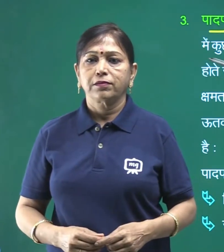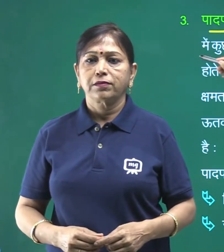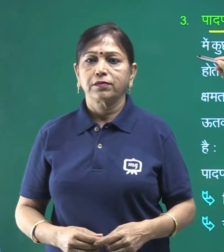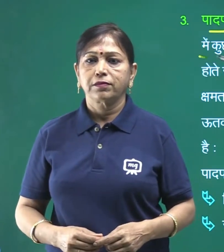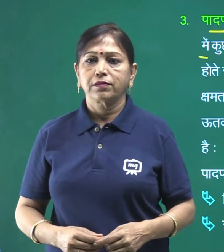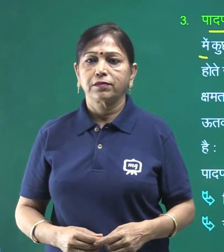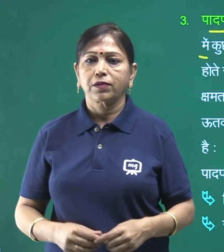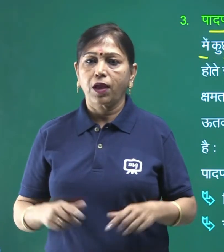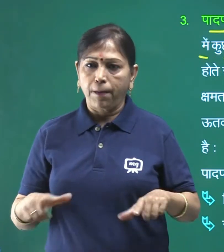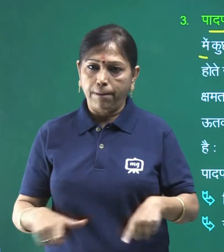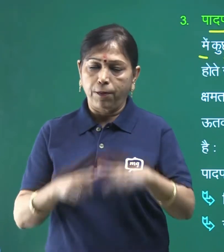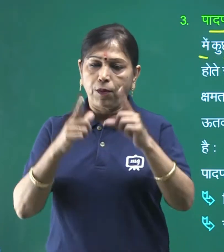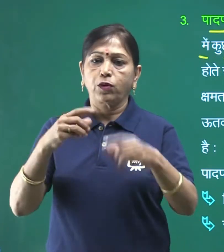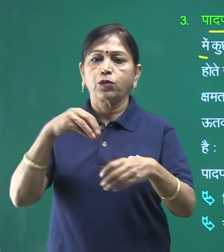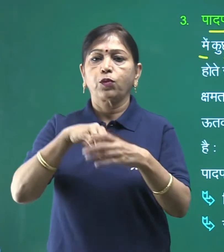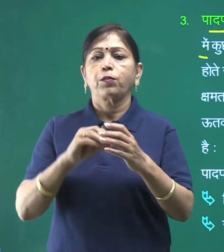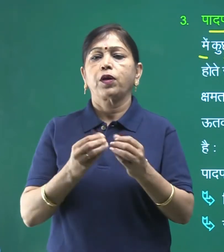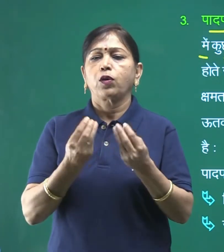पौधों में कुछ उत्तक